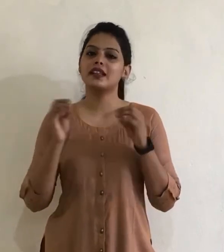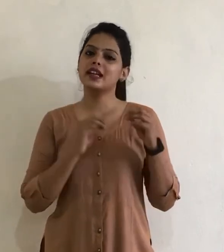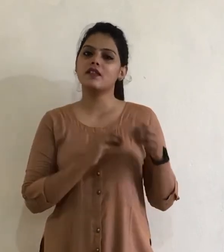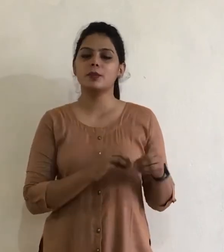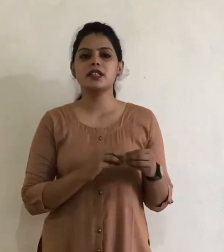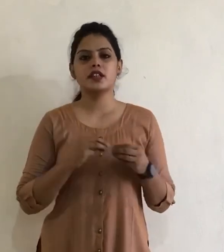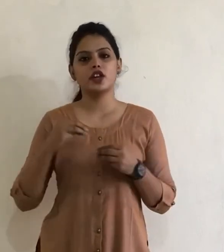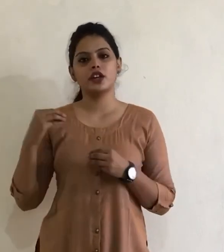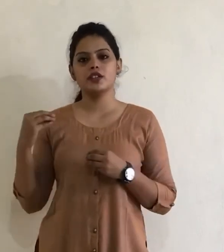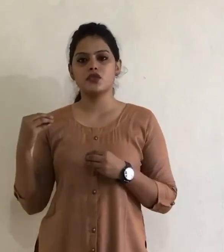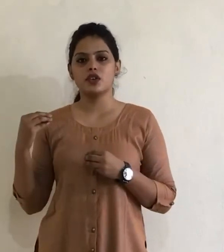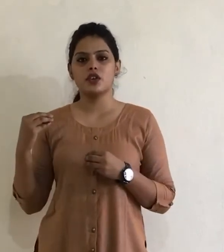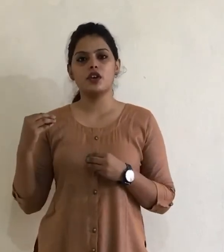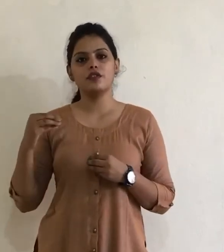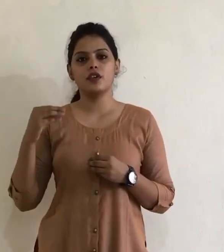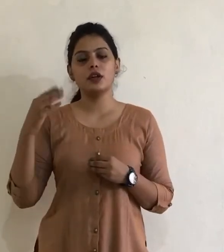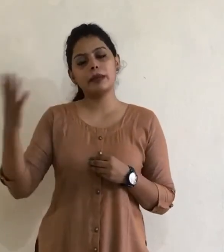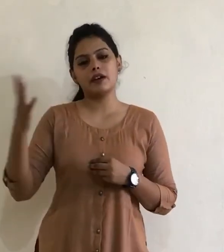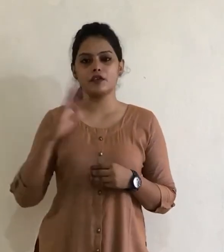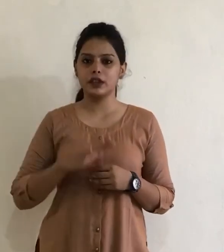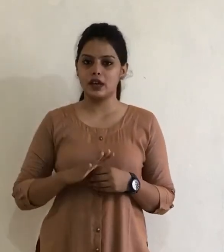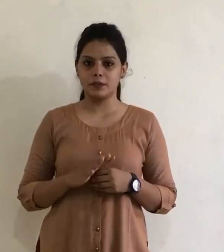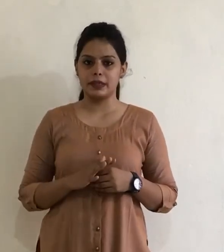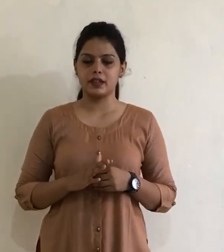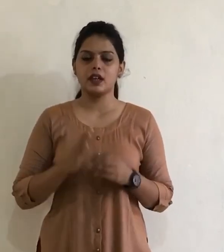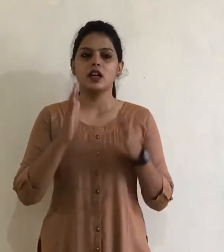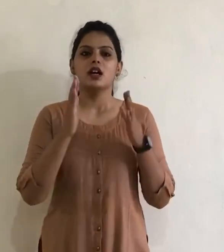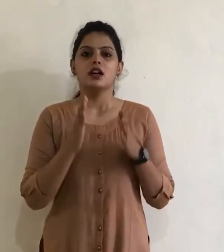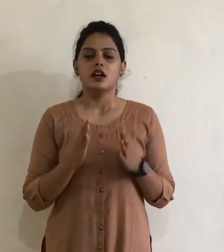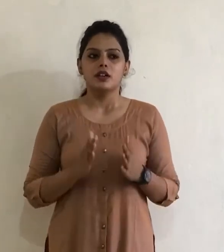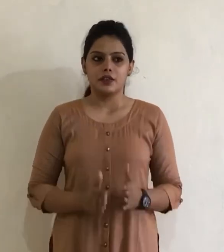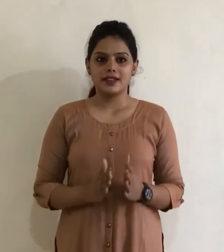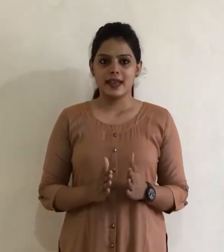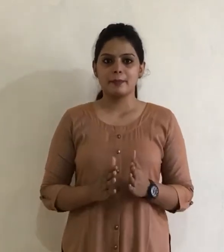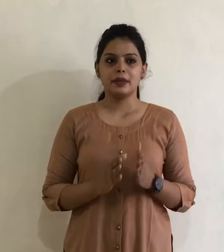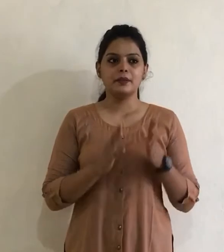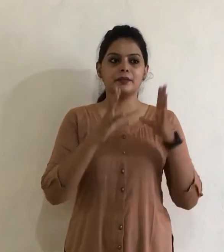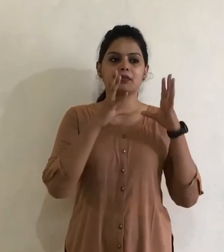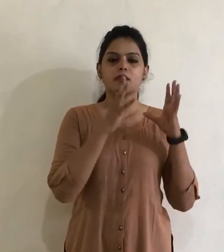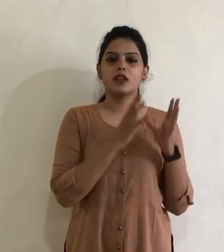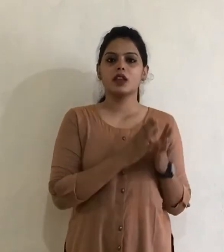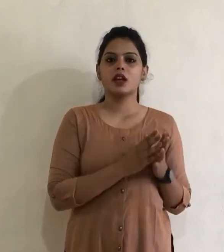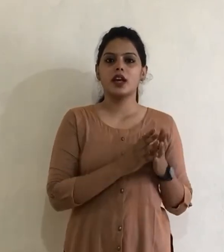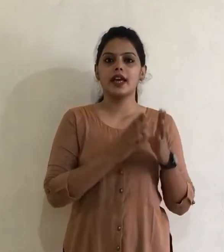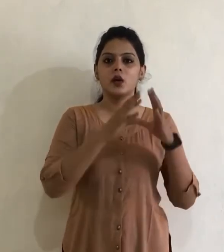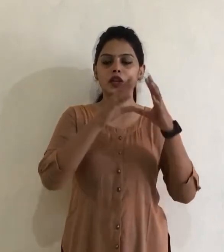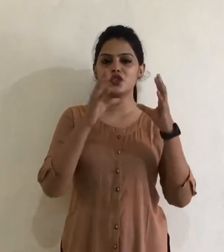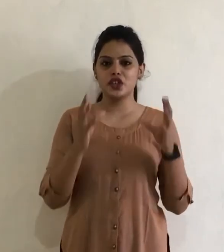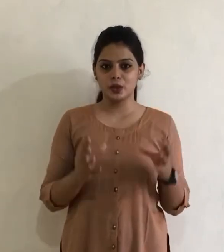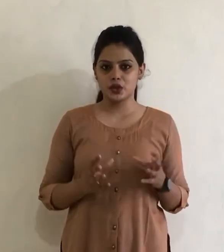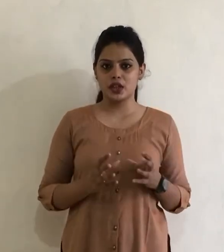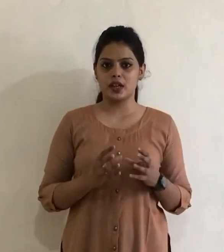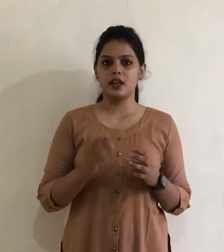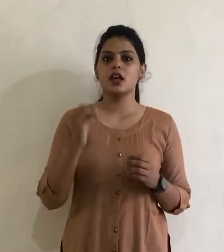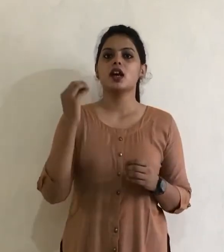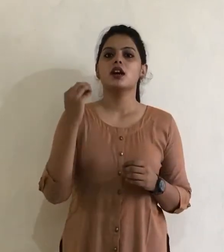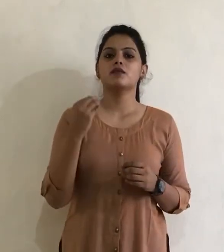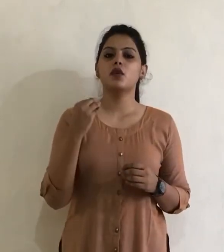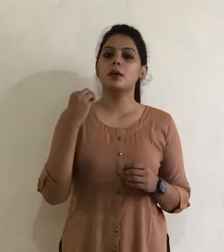the government securities of on behalf of the government. For example, एक कोई institution है, वो